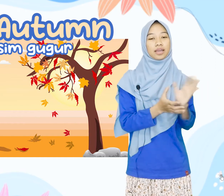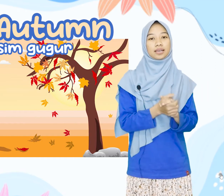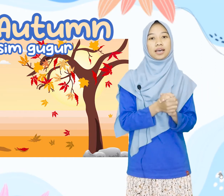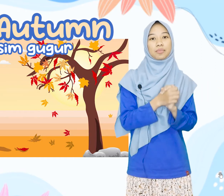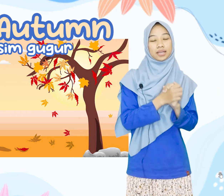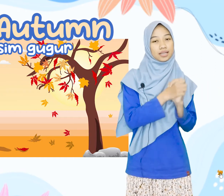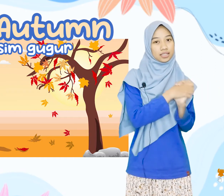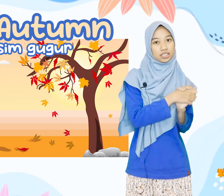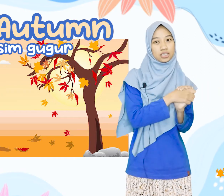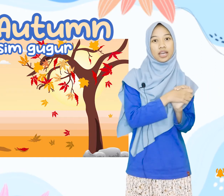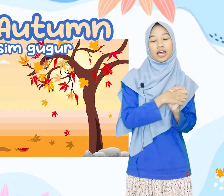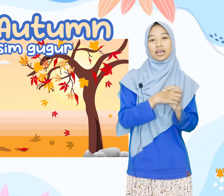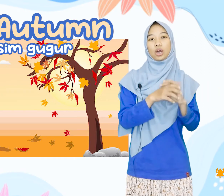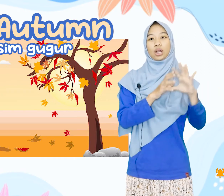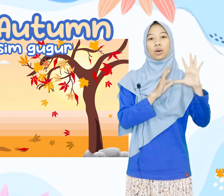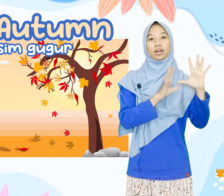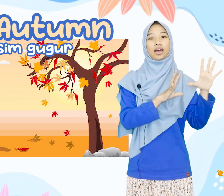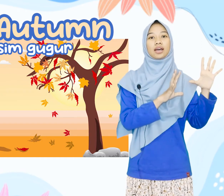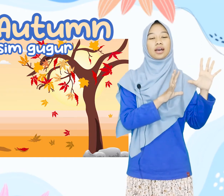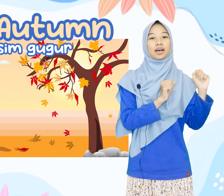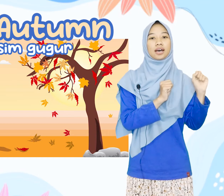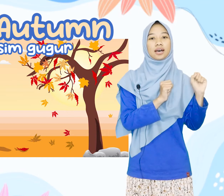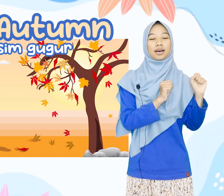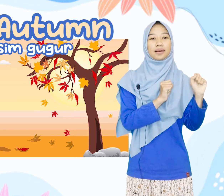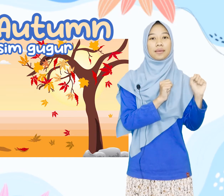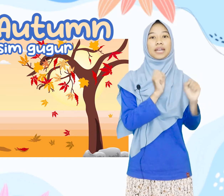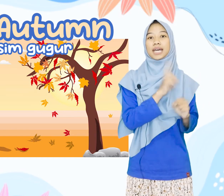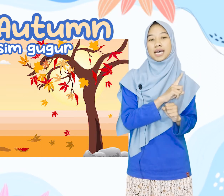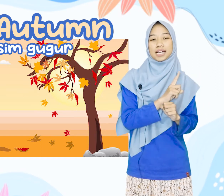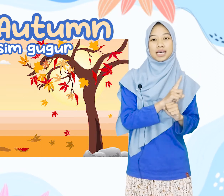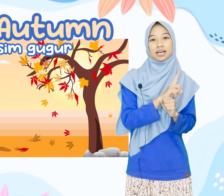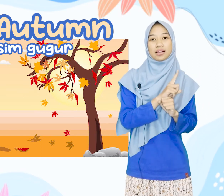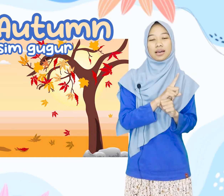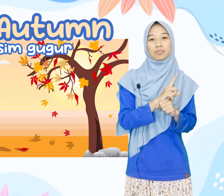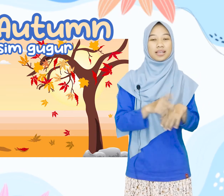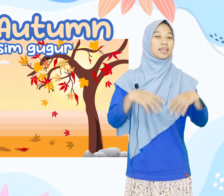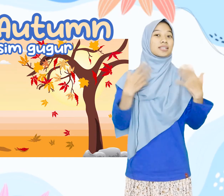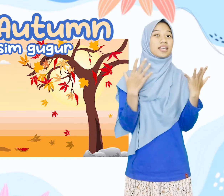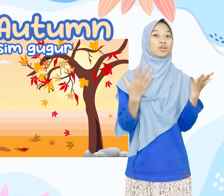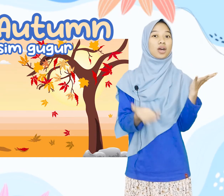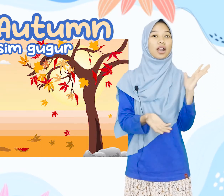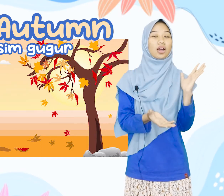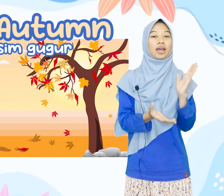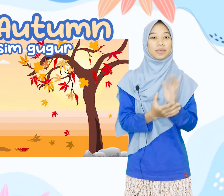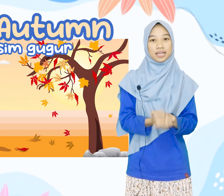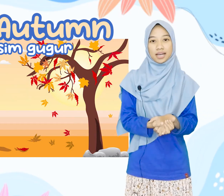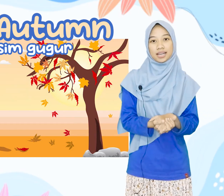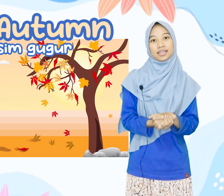ke American English atau orang-orang Amerika. Bahasa Inggris yang digunakan oleh Amerika. Nah,